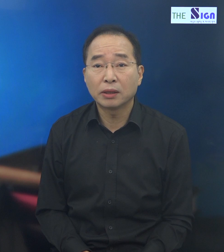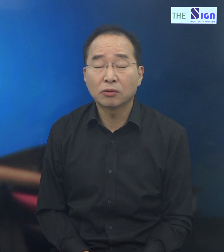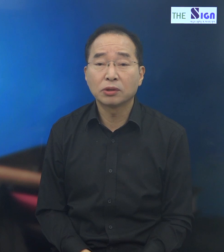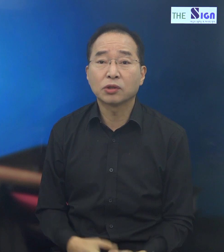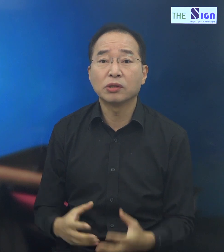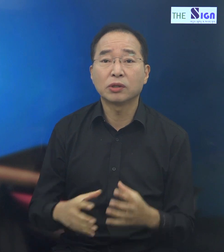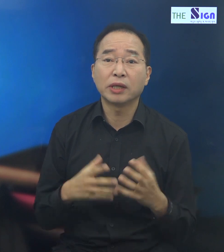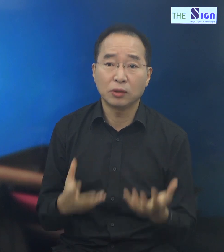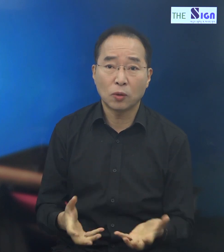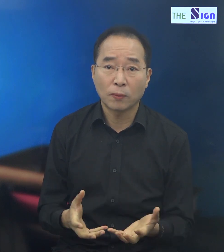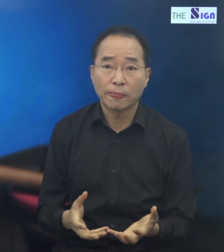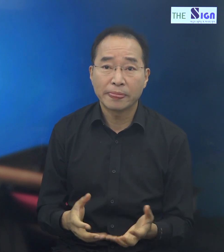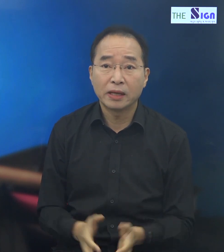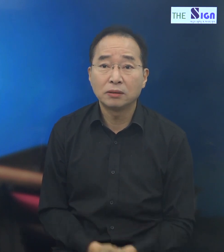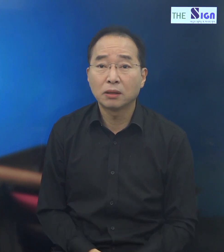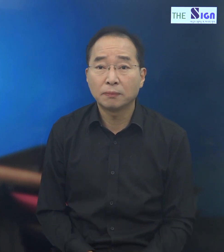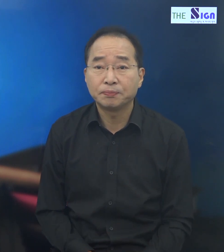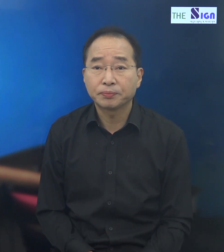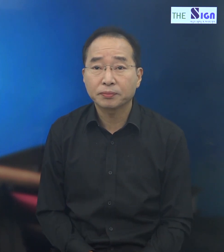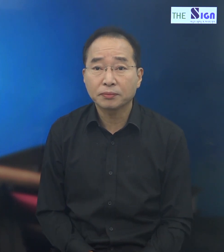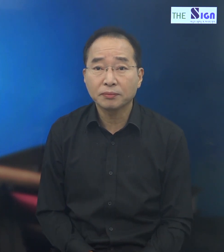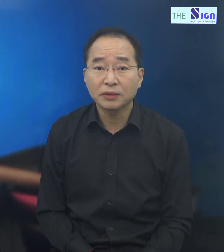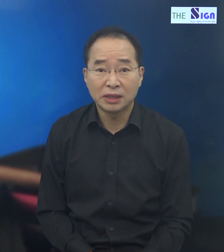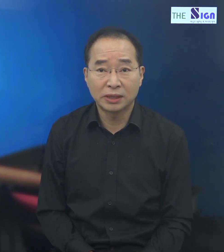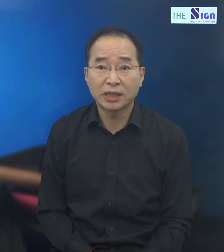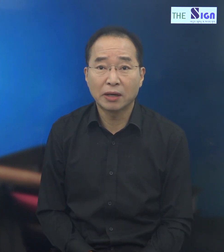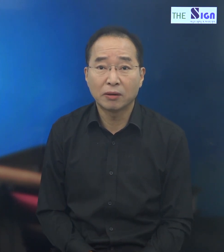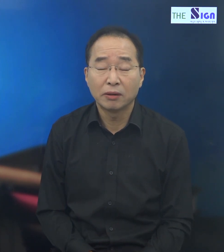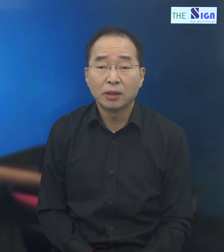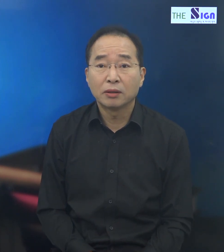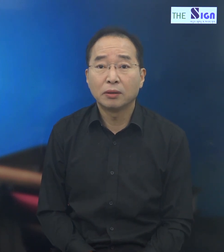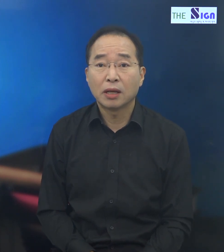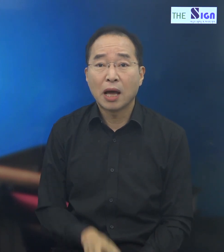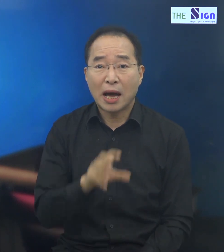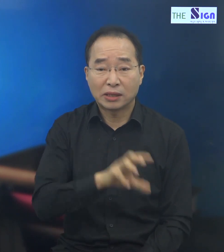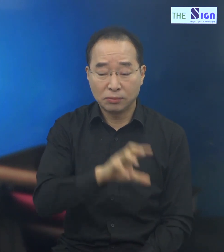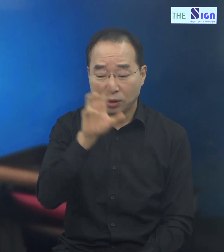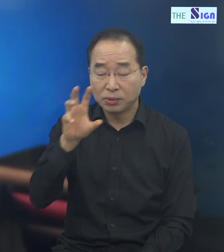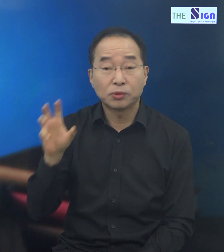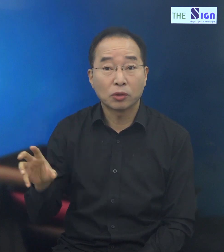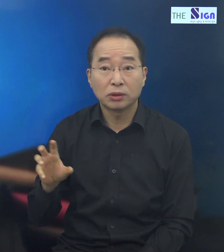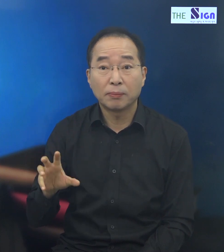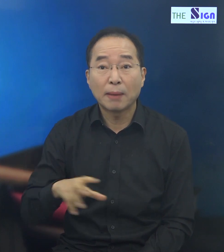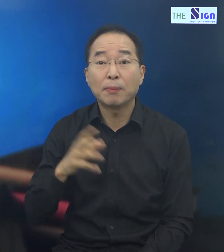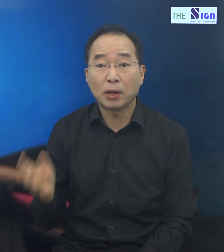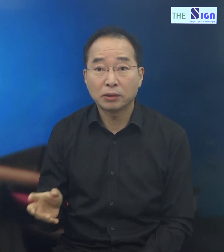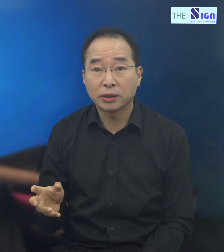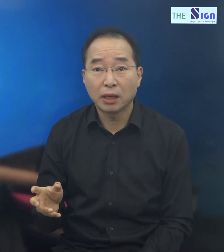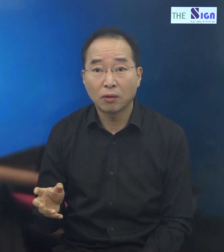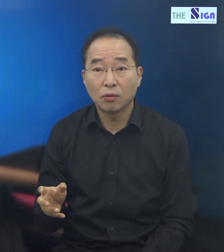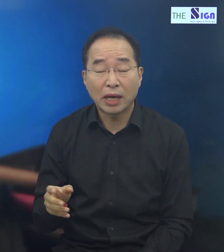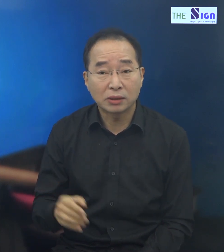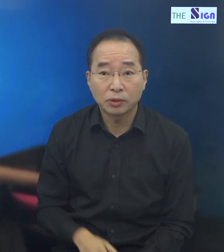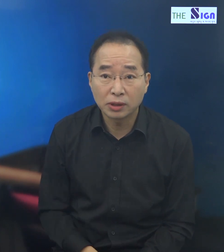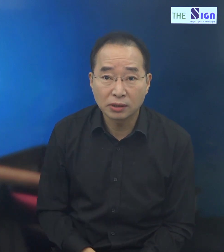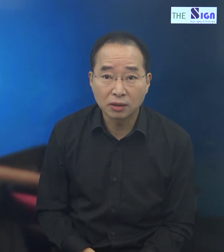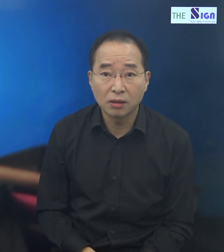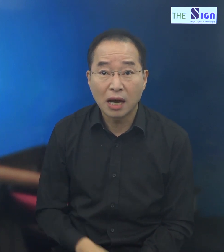어떤 정기적인 행동, 예를 들어 식사요. 아침, 점심, 저는 이제 매번 먹는데 오늘 아침 어떻게 했어?